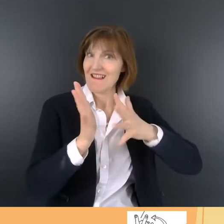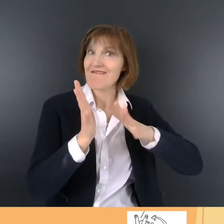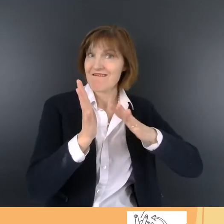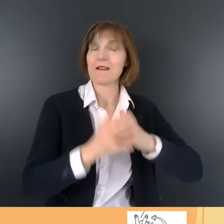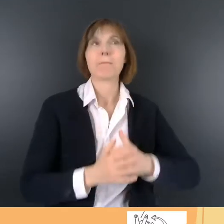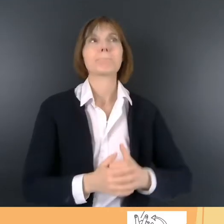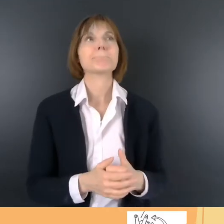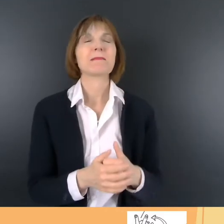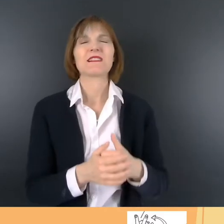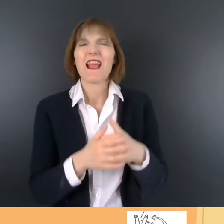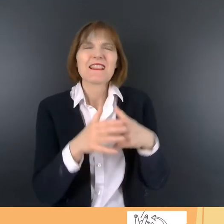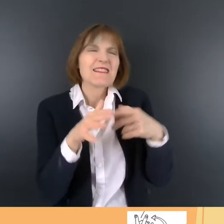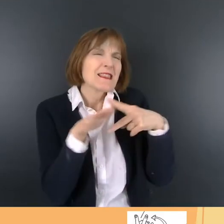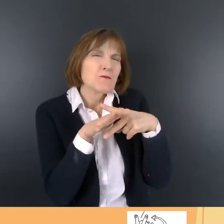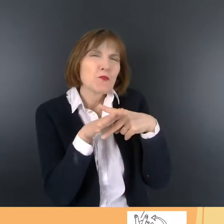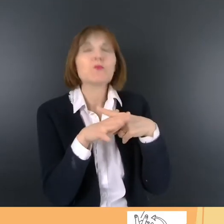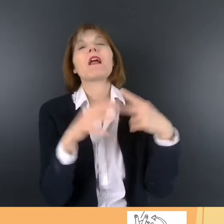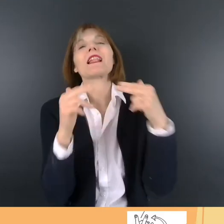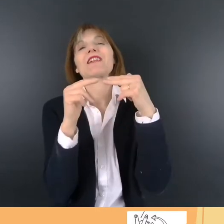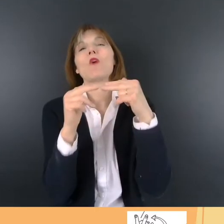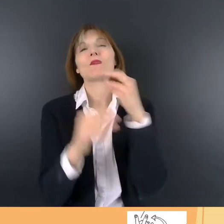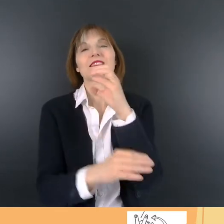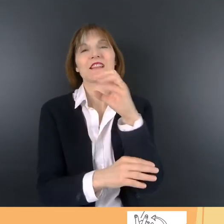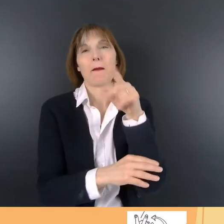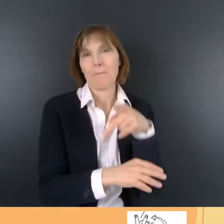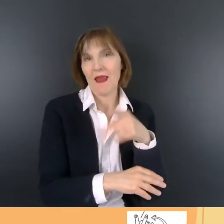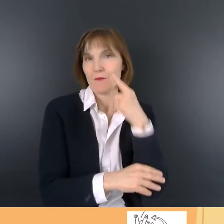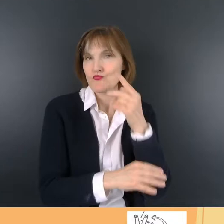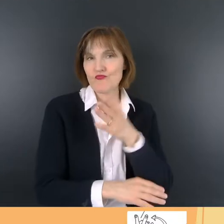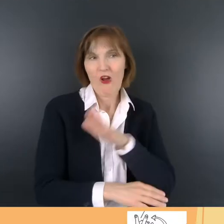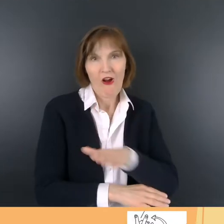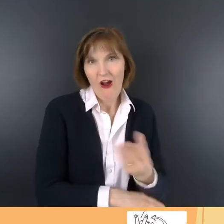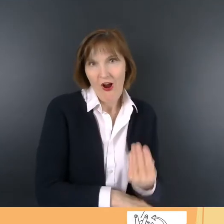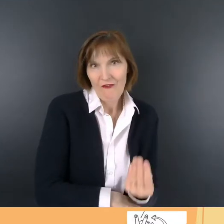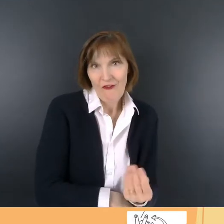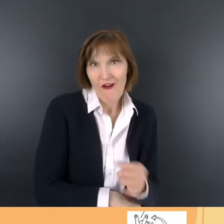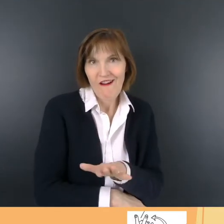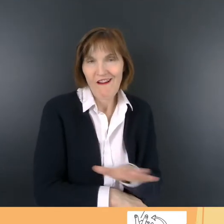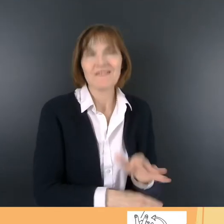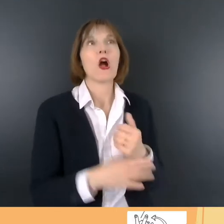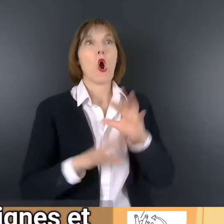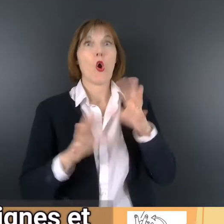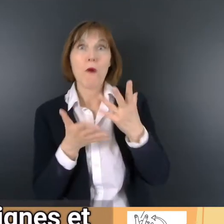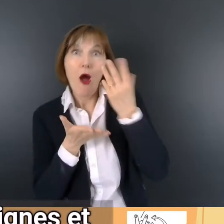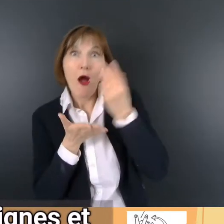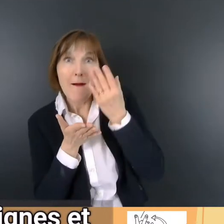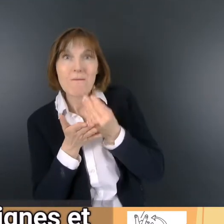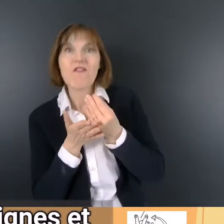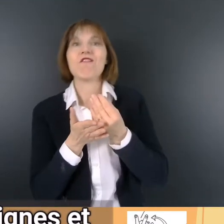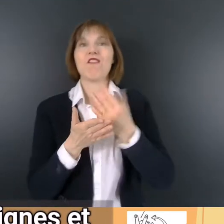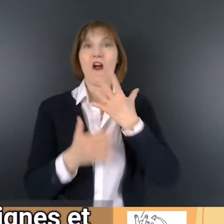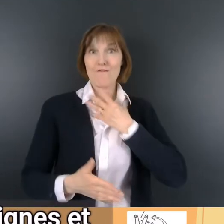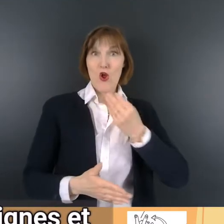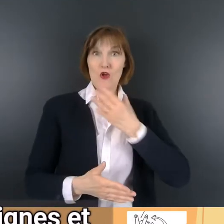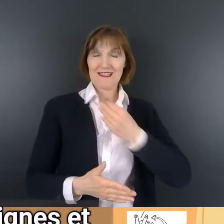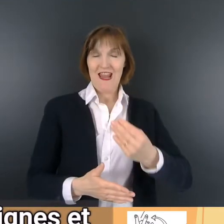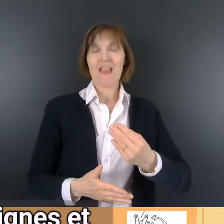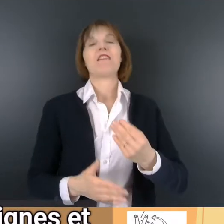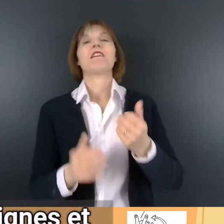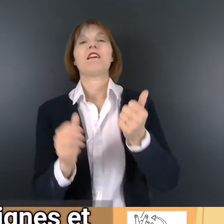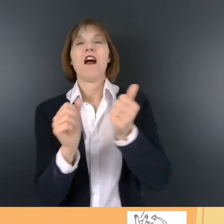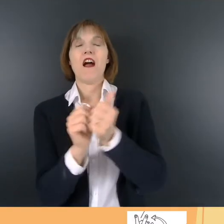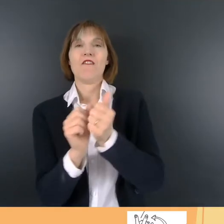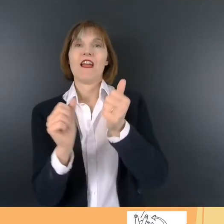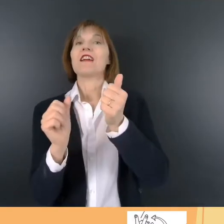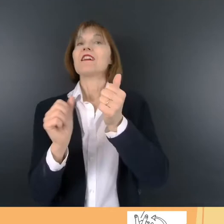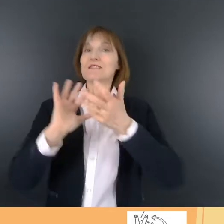démarrage, c'est le niveau CP, comment on apprend le français avec la langue des signes et avec ce qu'on appelle la